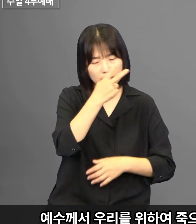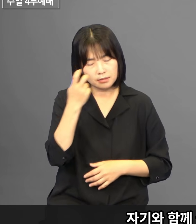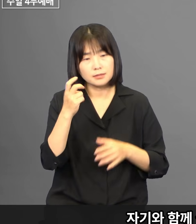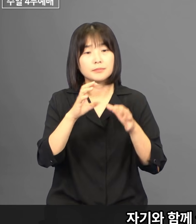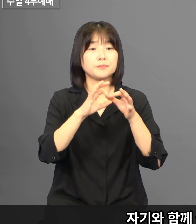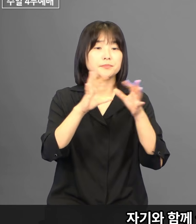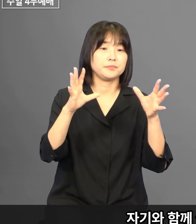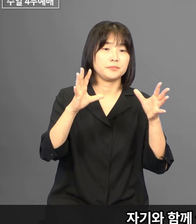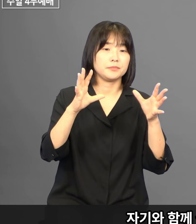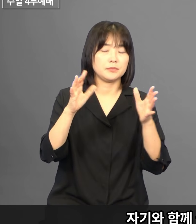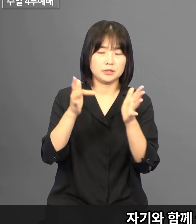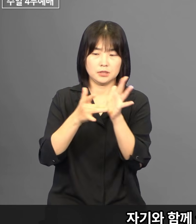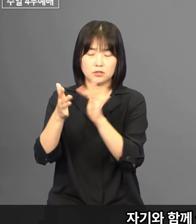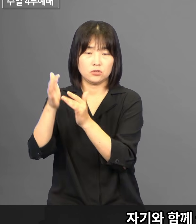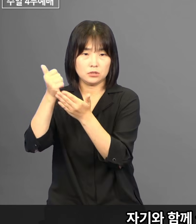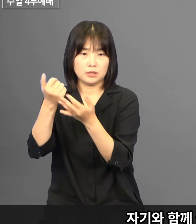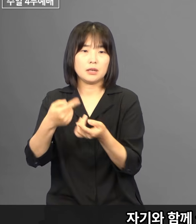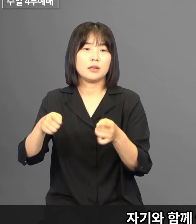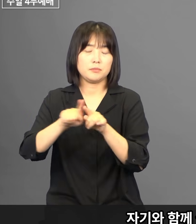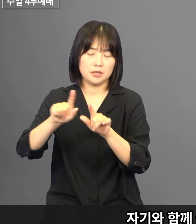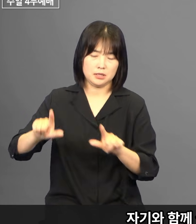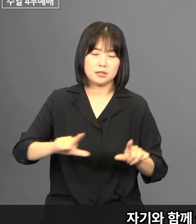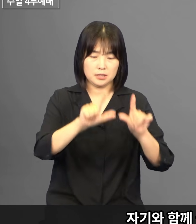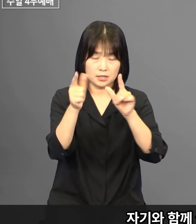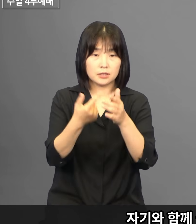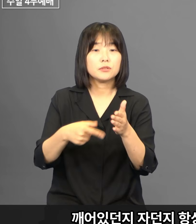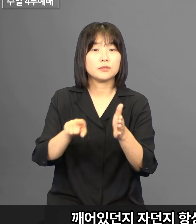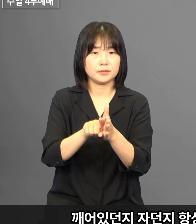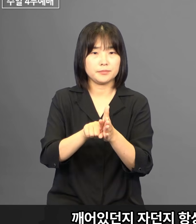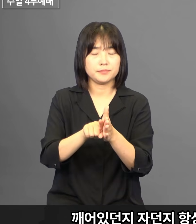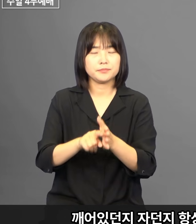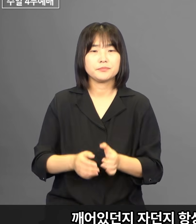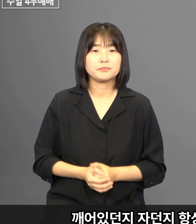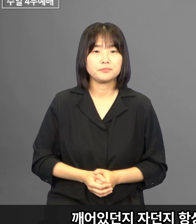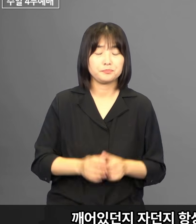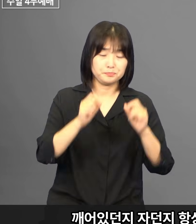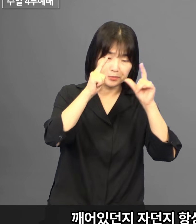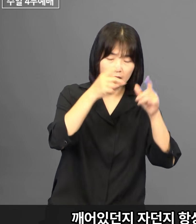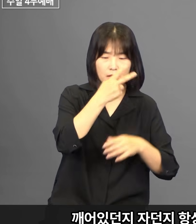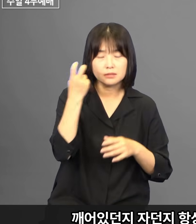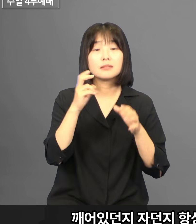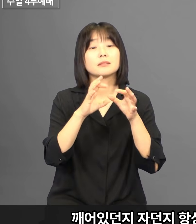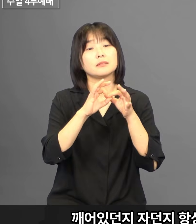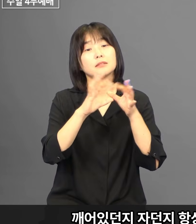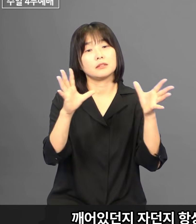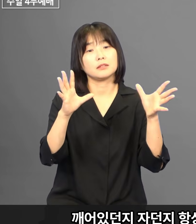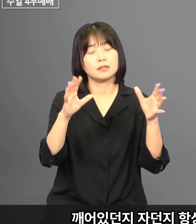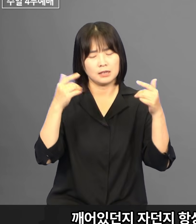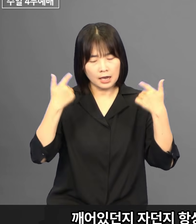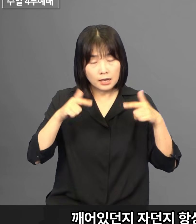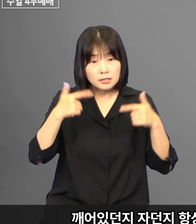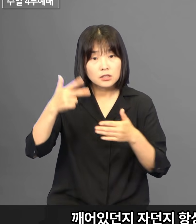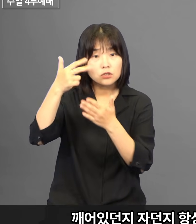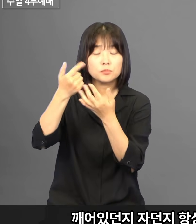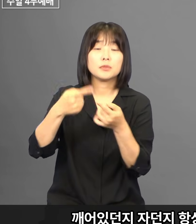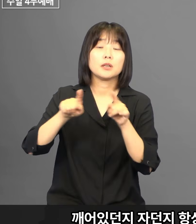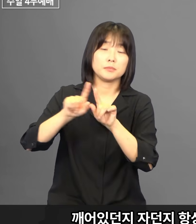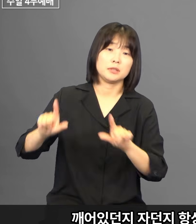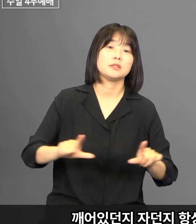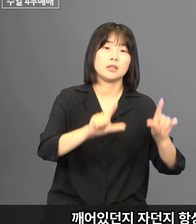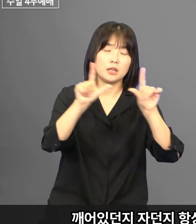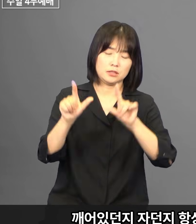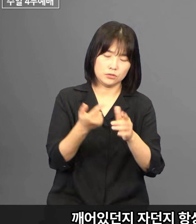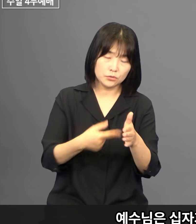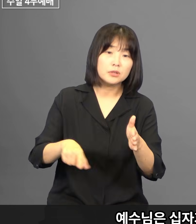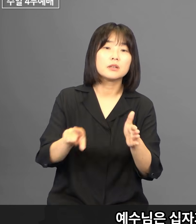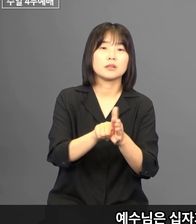자든지 자기와 함께 살게 하려 하셨느니라. 깨어있든지 자든지 항상 주님과 함께 사는 것을